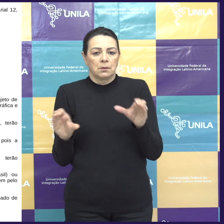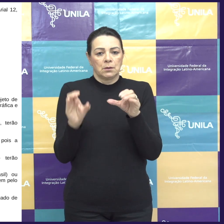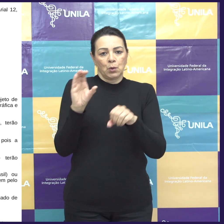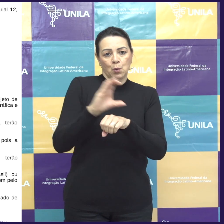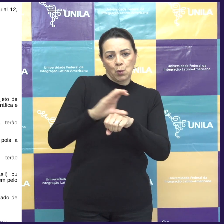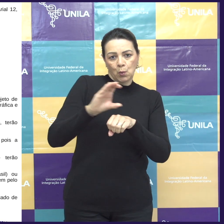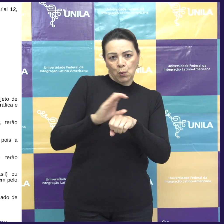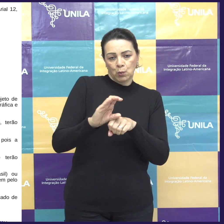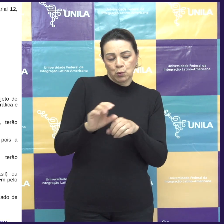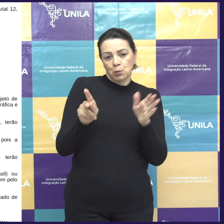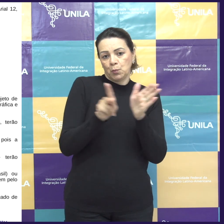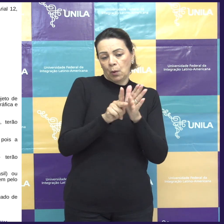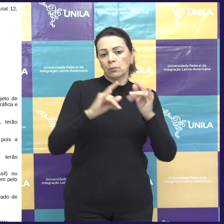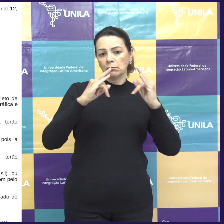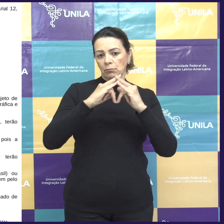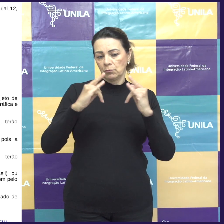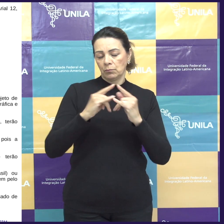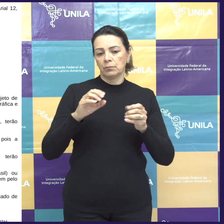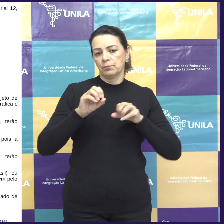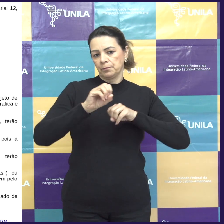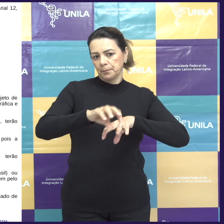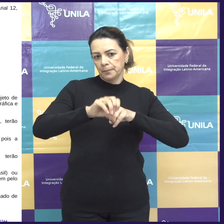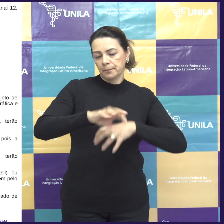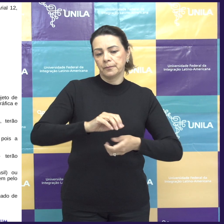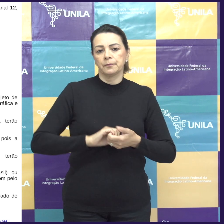emitido pela instituição de ensino.